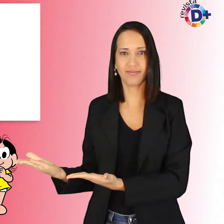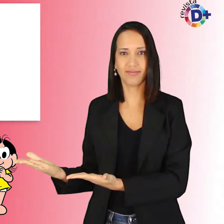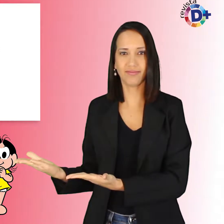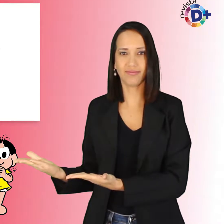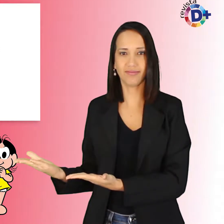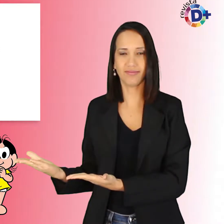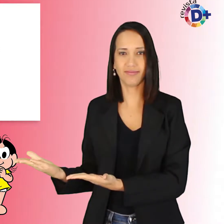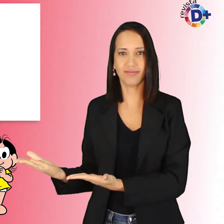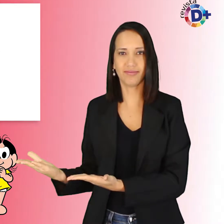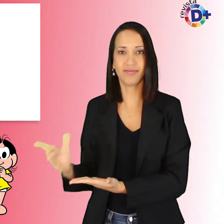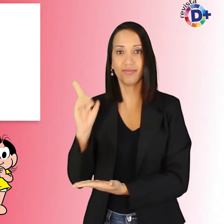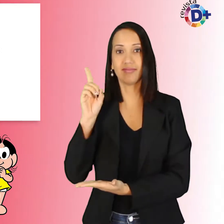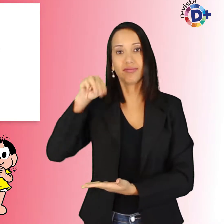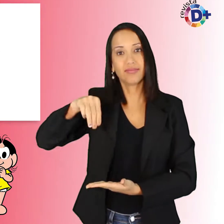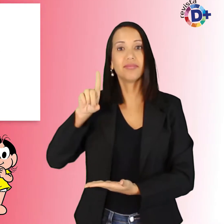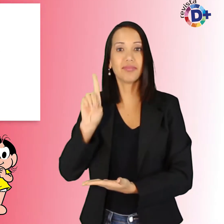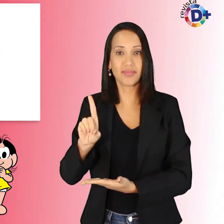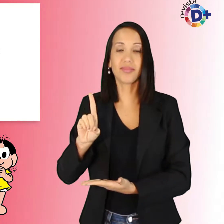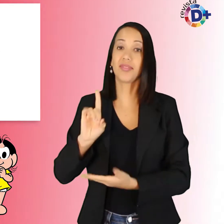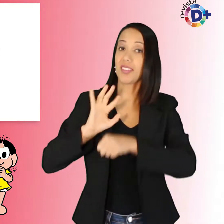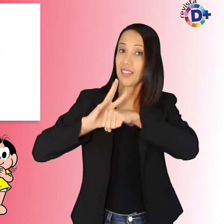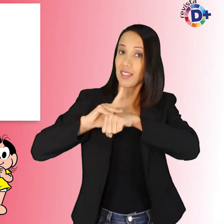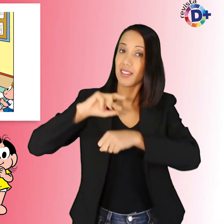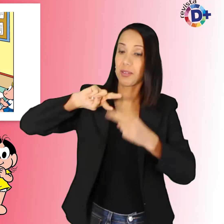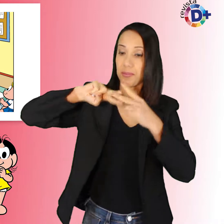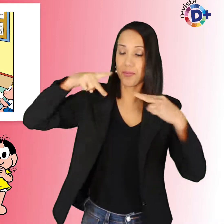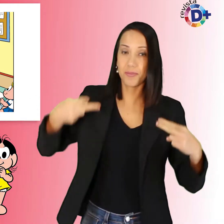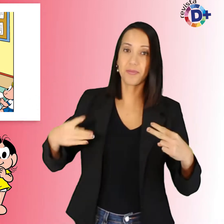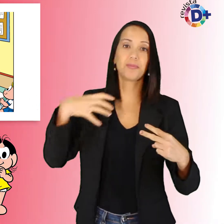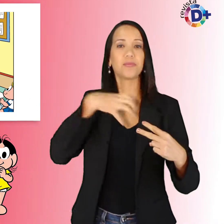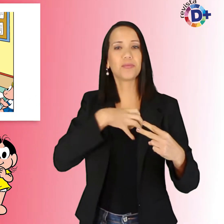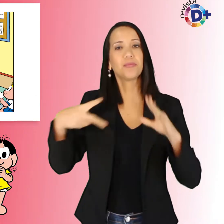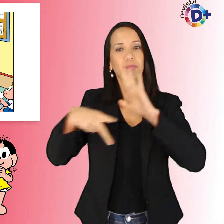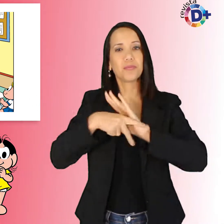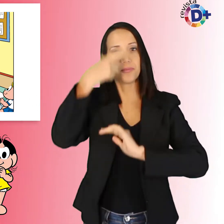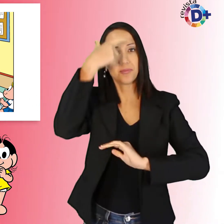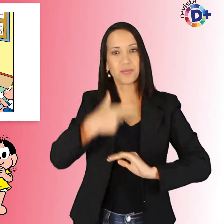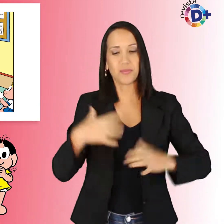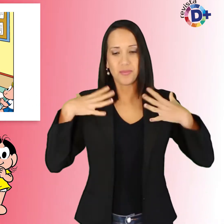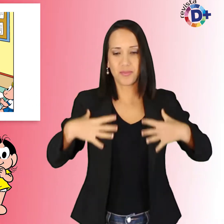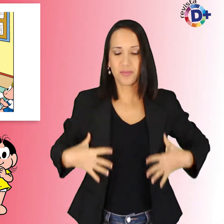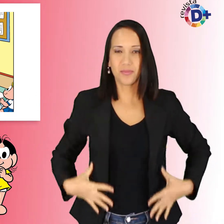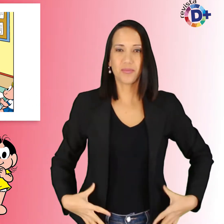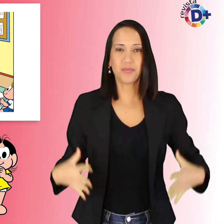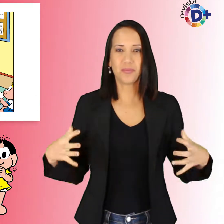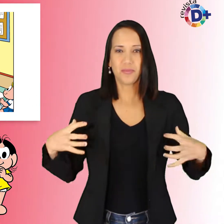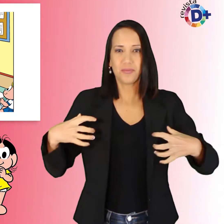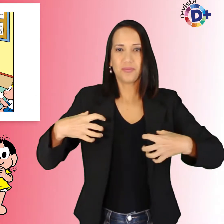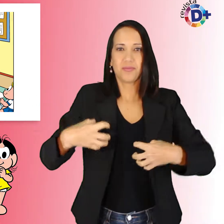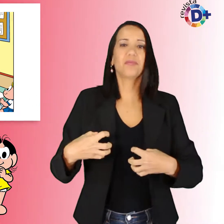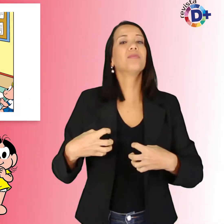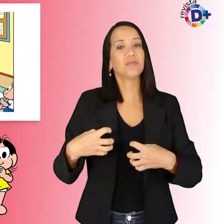duchenne doença genética caracterizada pela deterioração muscular